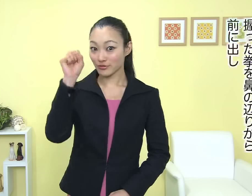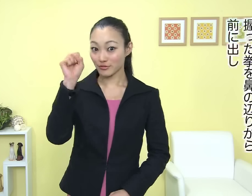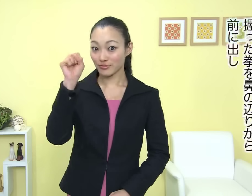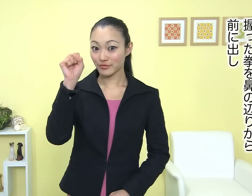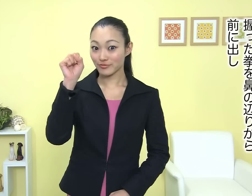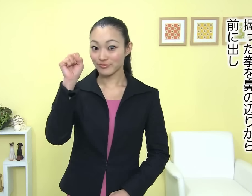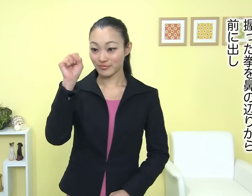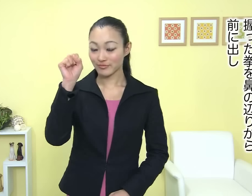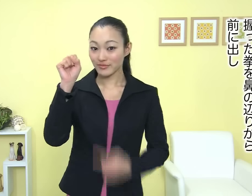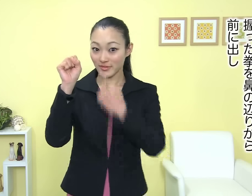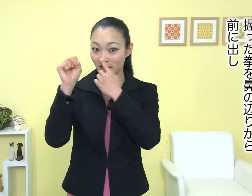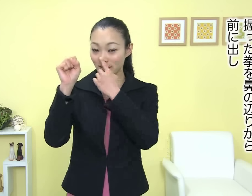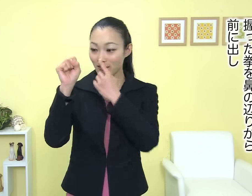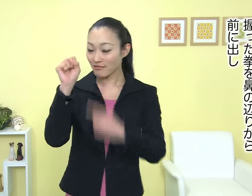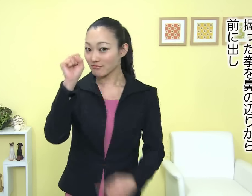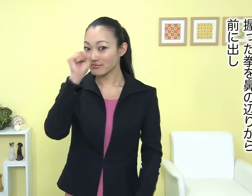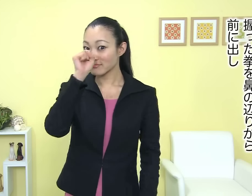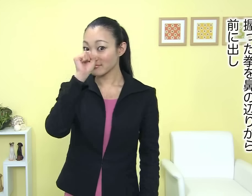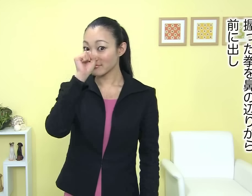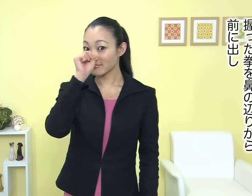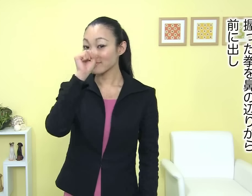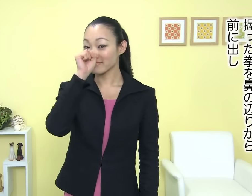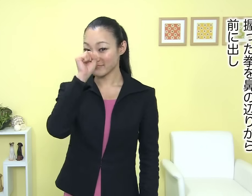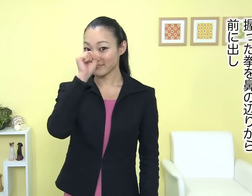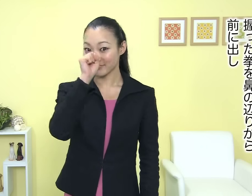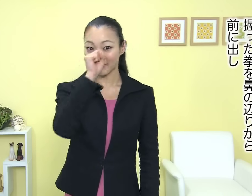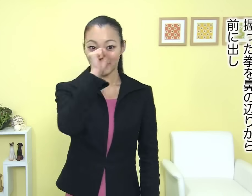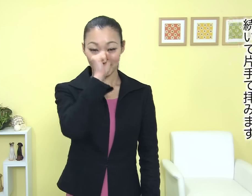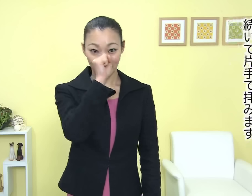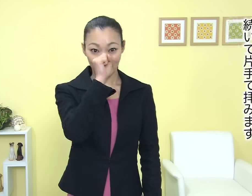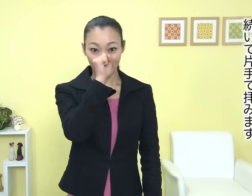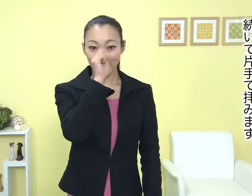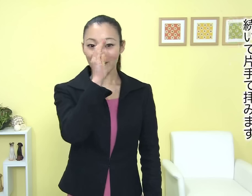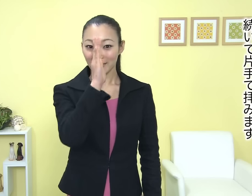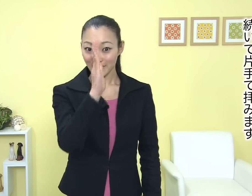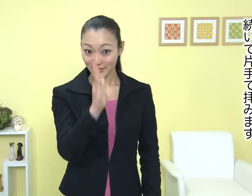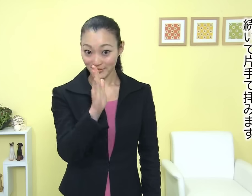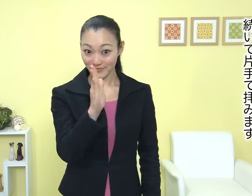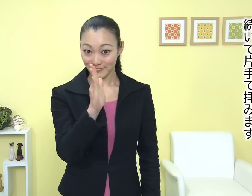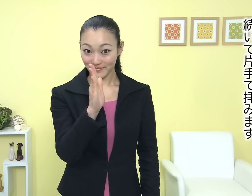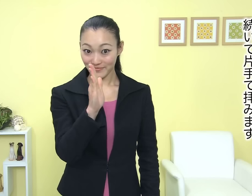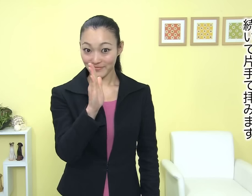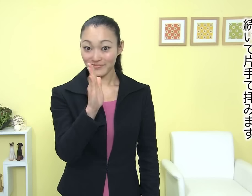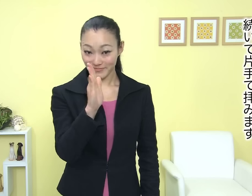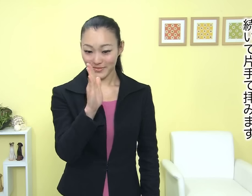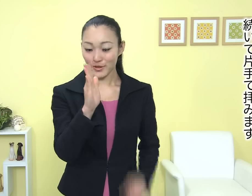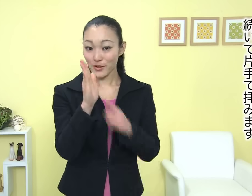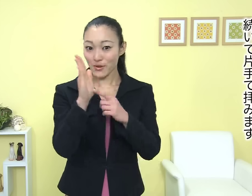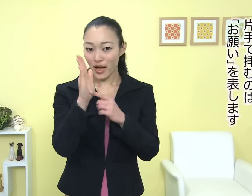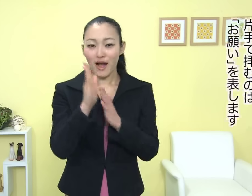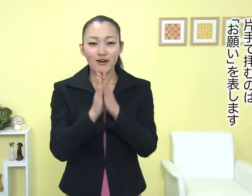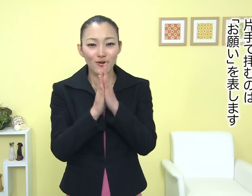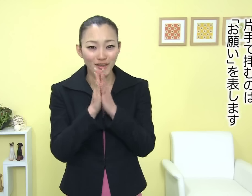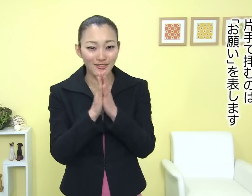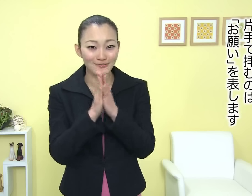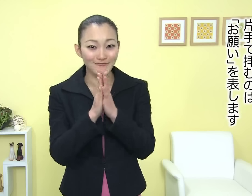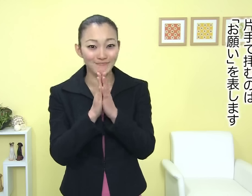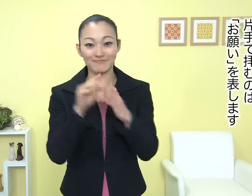握った拳を鼻のあたりから前に出し、続いて片手で拝みます。片手で拝むの